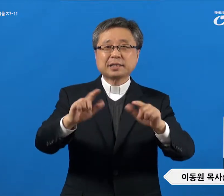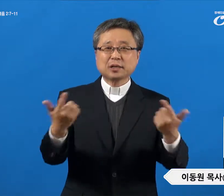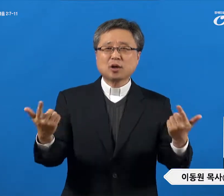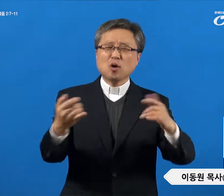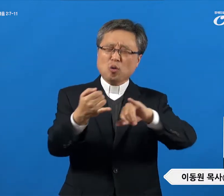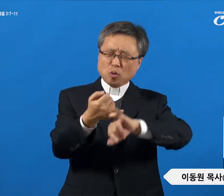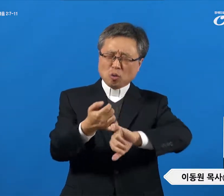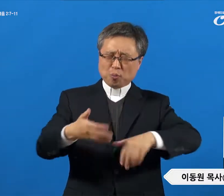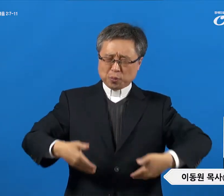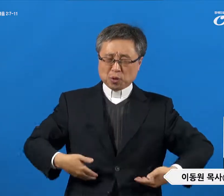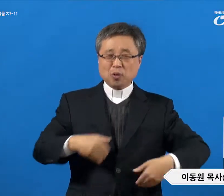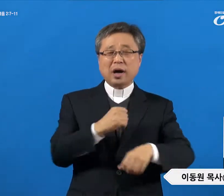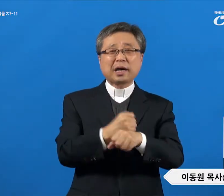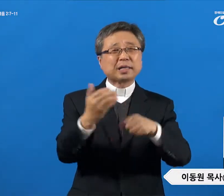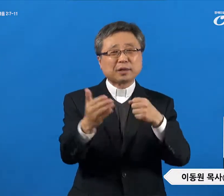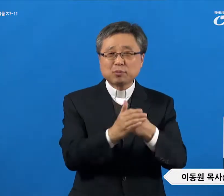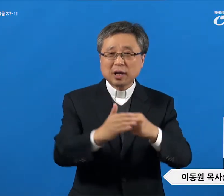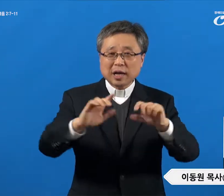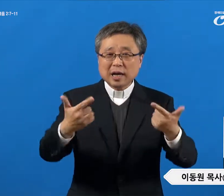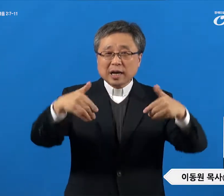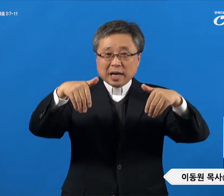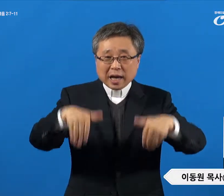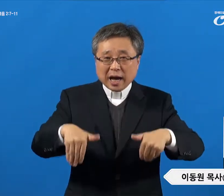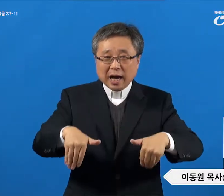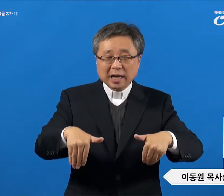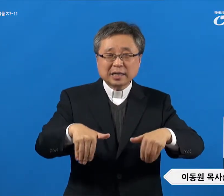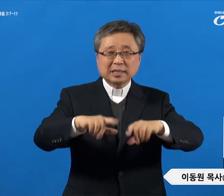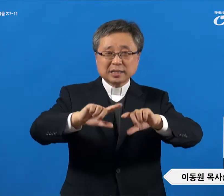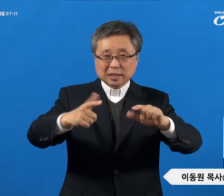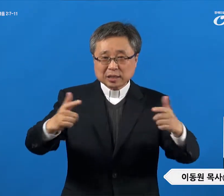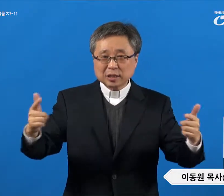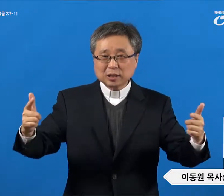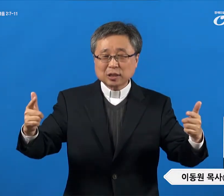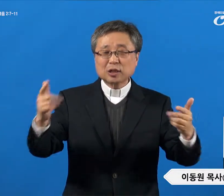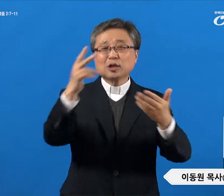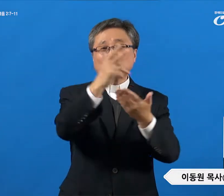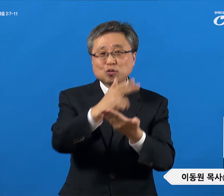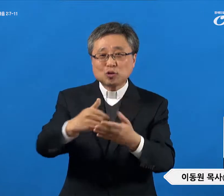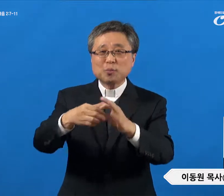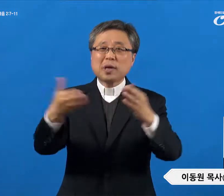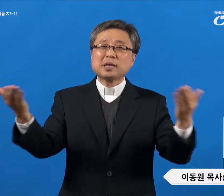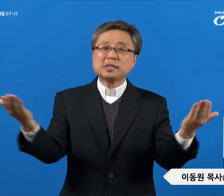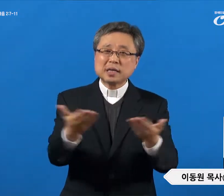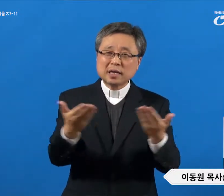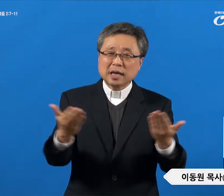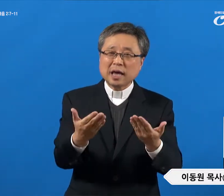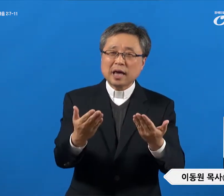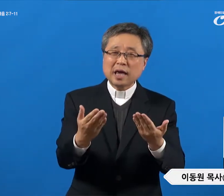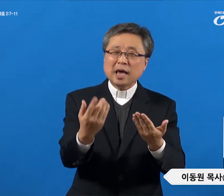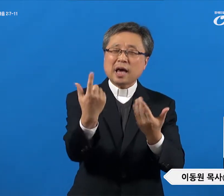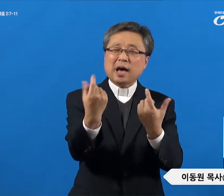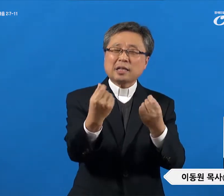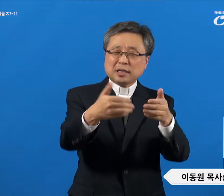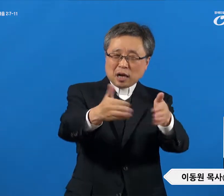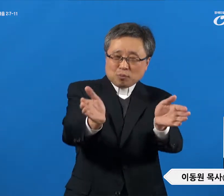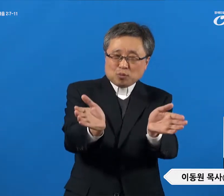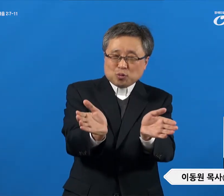꼭 필요해서가 아니라 이 하인들을 주님의 사역의 한 파트너로, 그래서 그들이 주님의